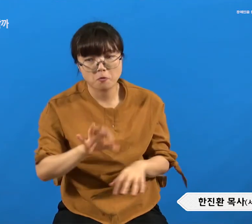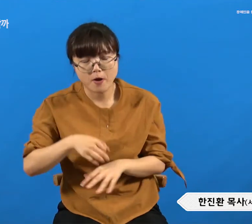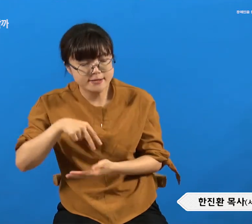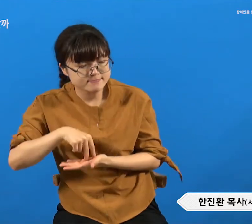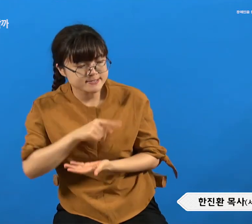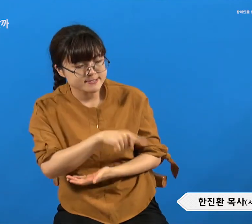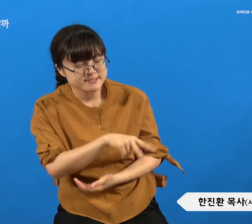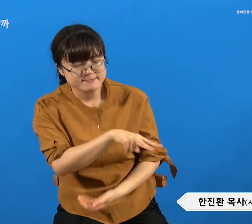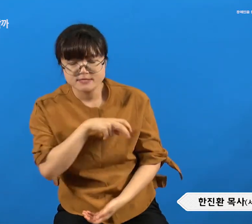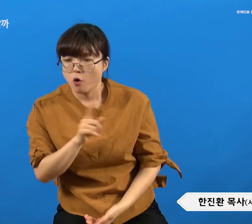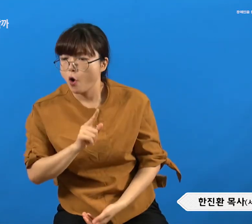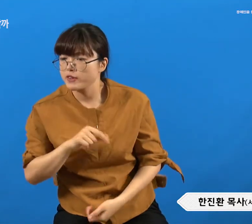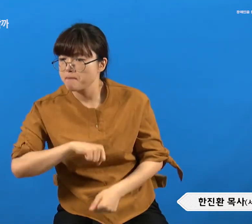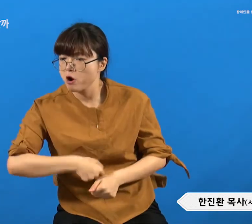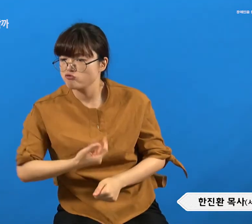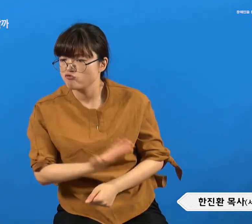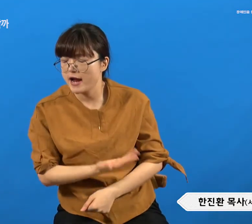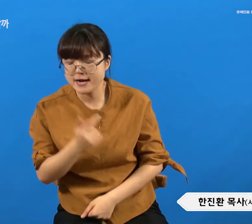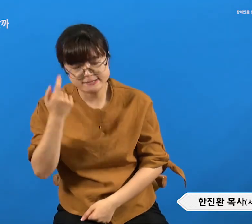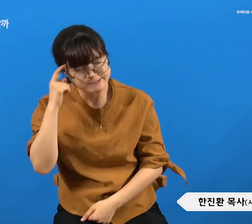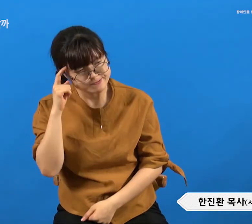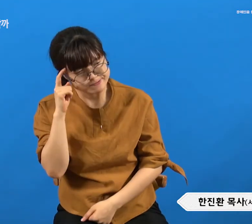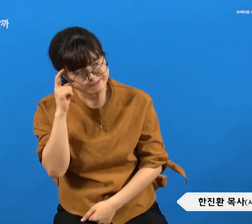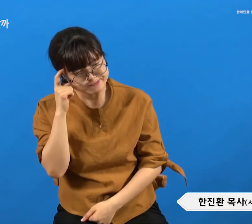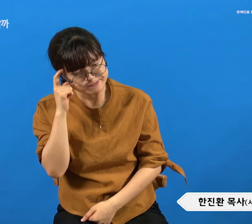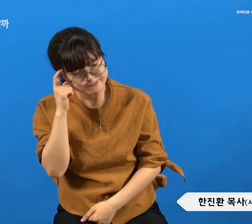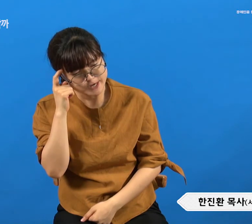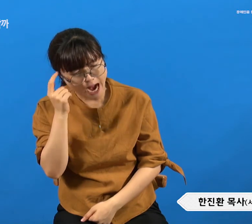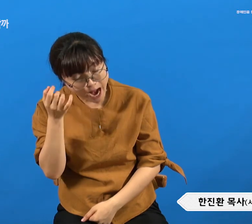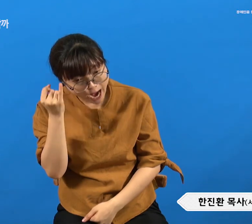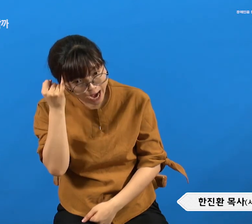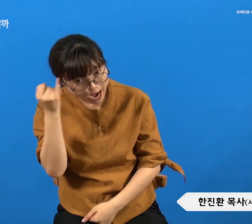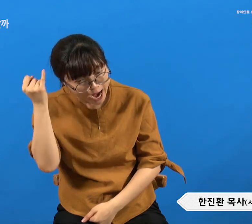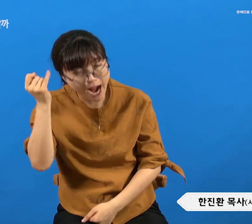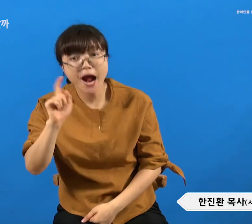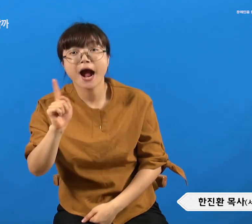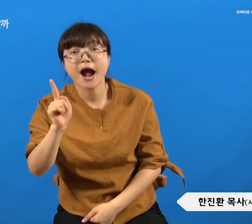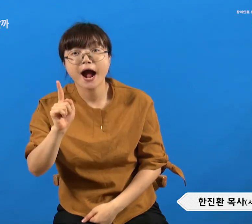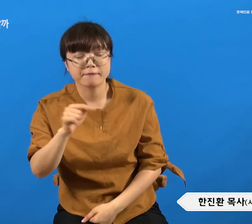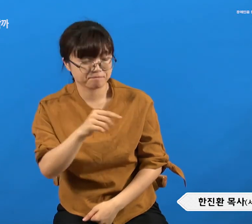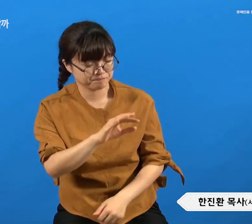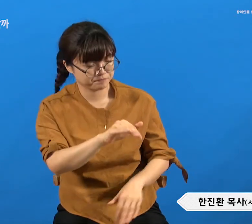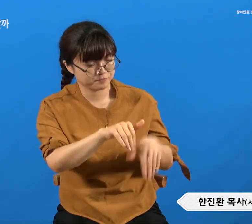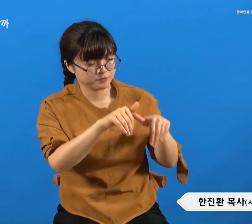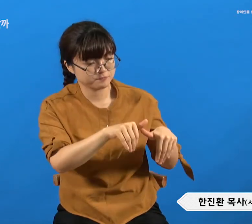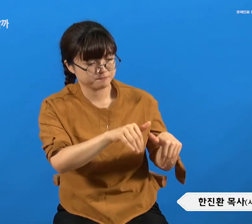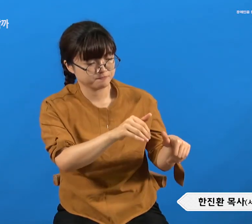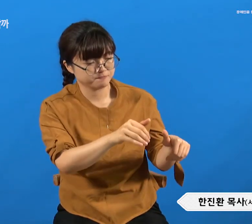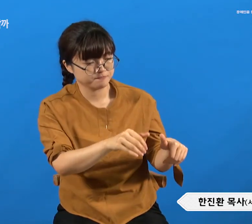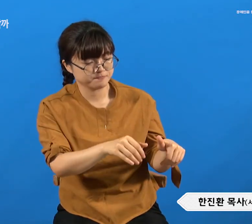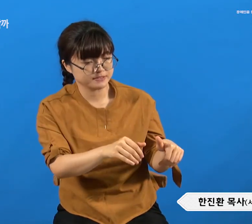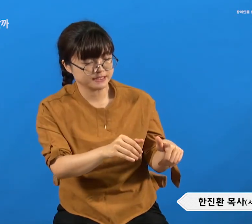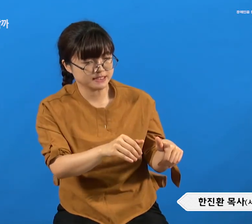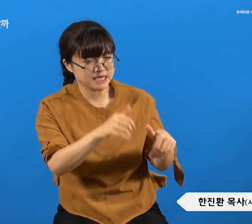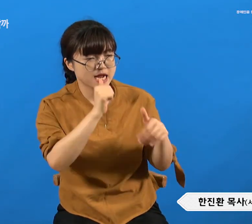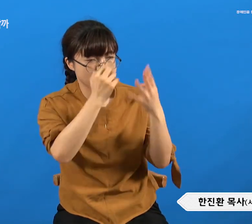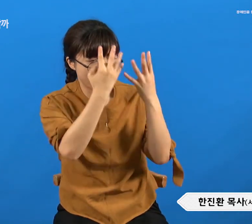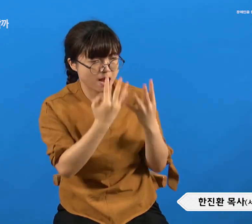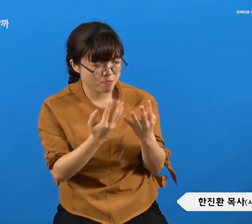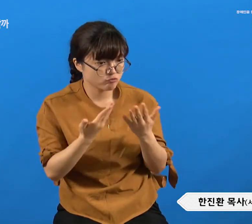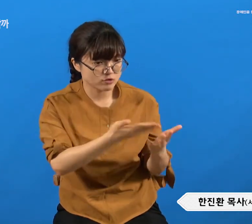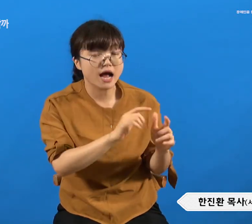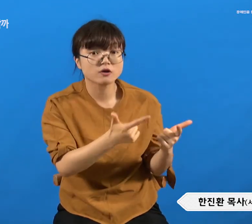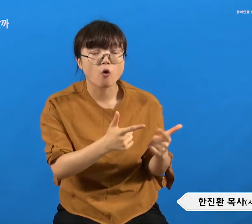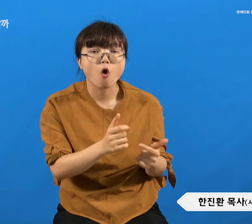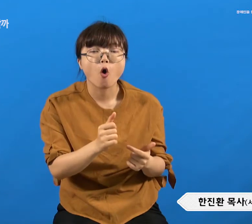어떻게 벌을 줄까 생각을 하다가 좋은 아이디어가 떠올랐습니다. 그래서 그 신하를 감옥에 집어넣는 대신에